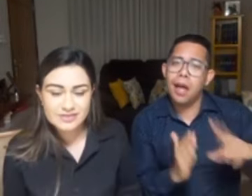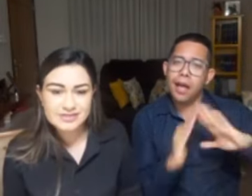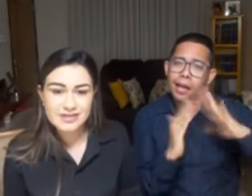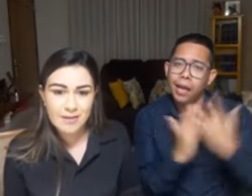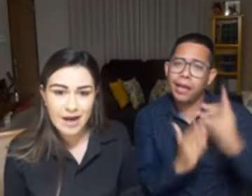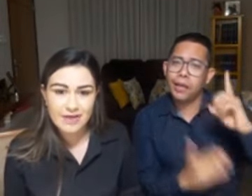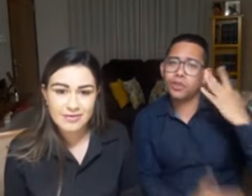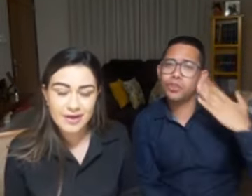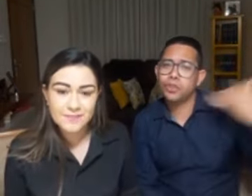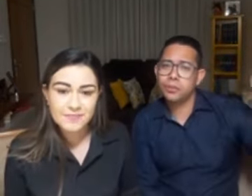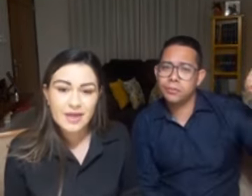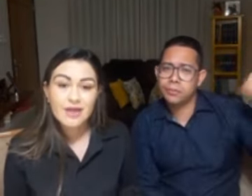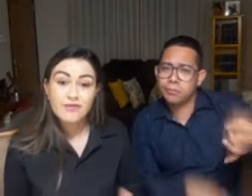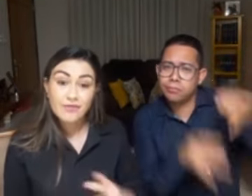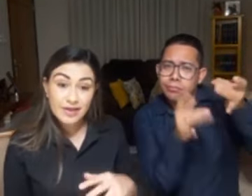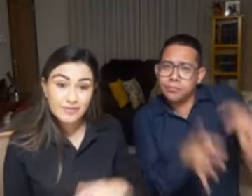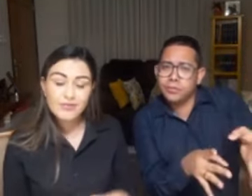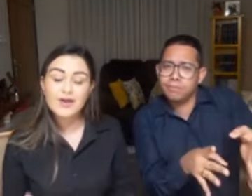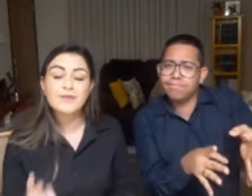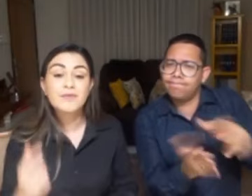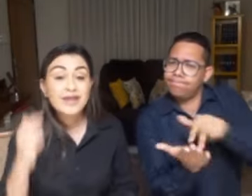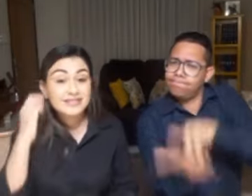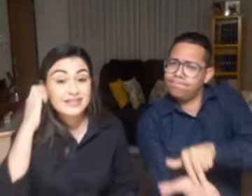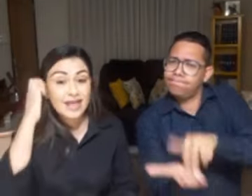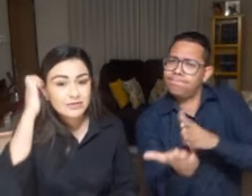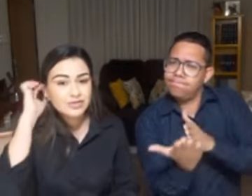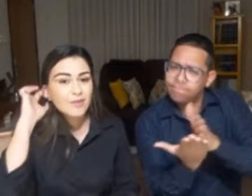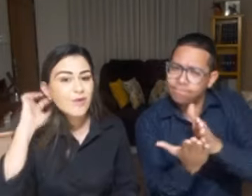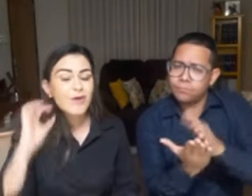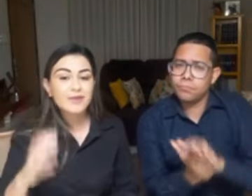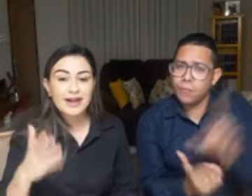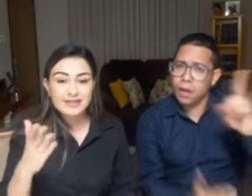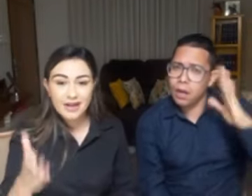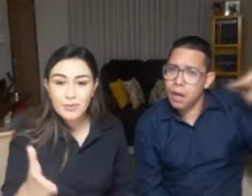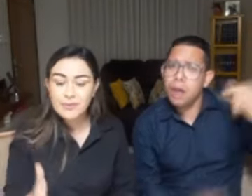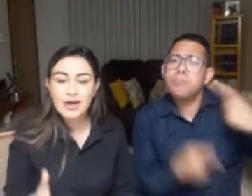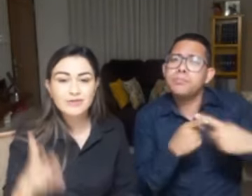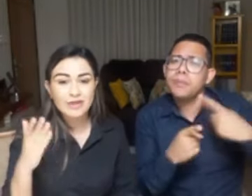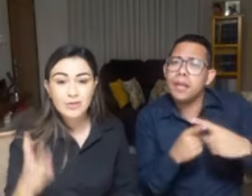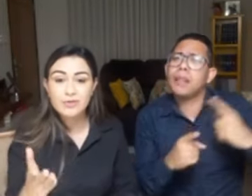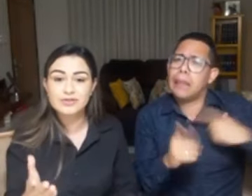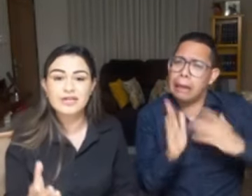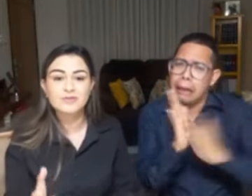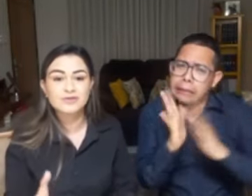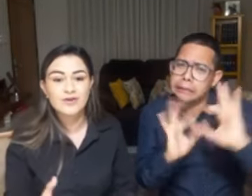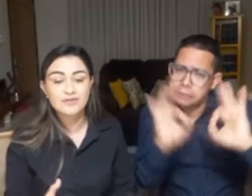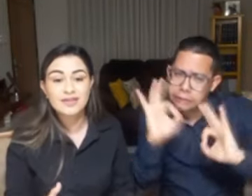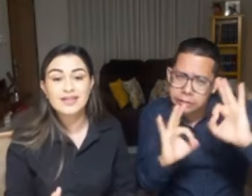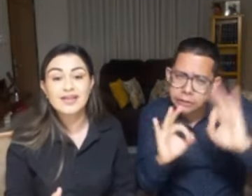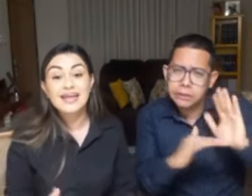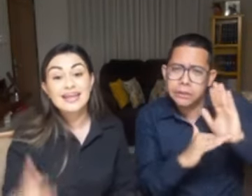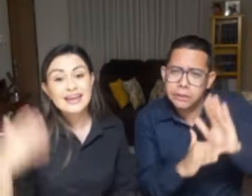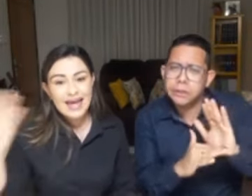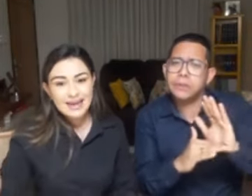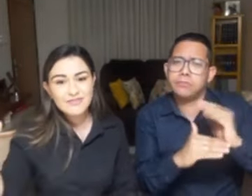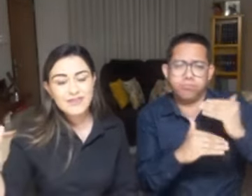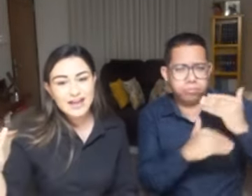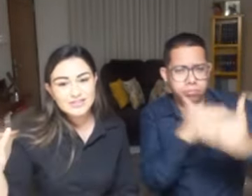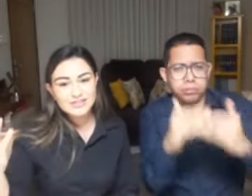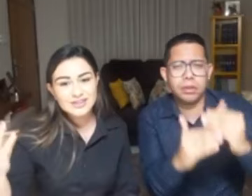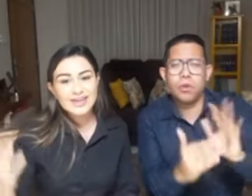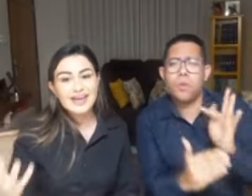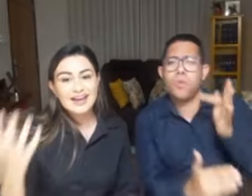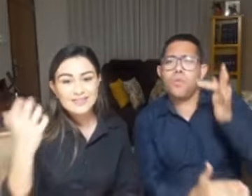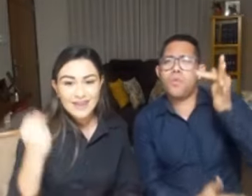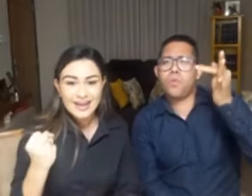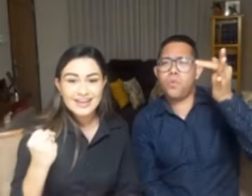gente fazer esse trabalho, né? Fique firme, porque se Deus chamou é porque Ele tem um plano, tem um projeto para sua vida e lá na